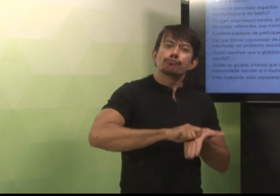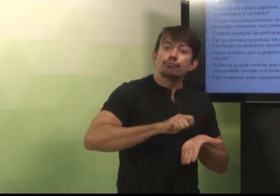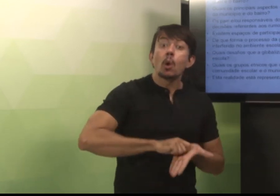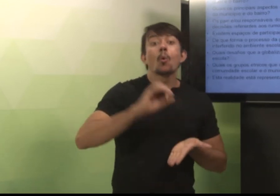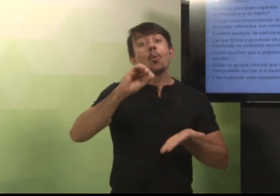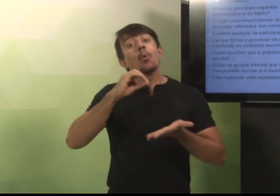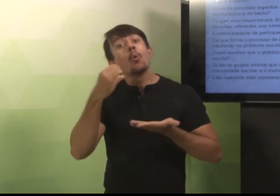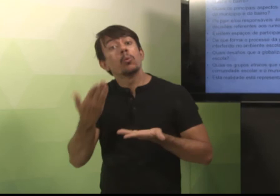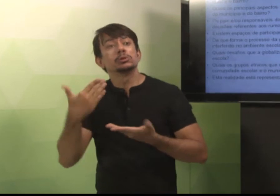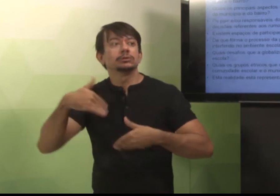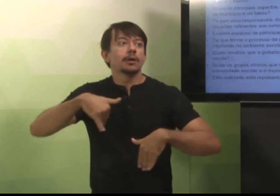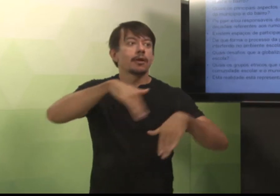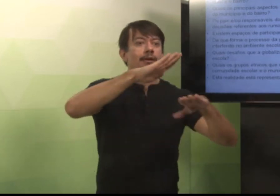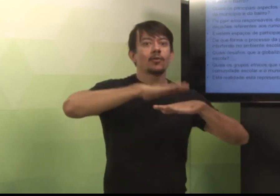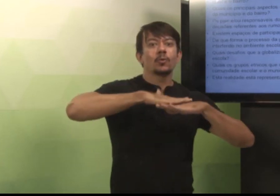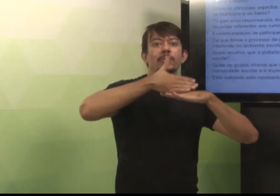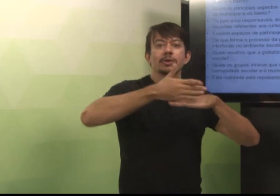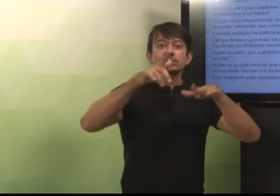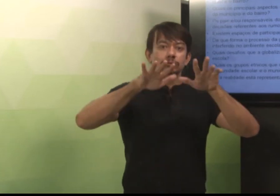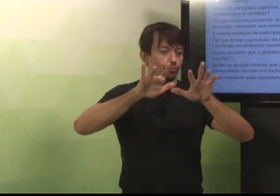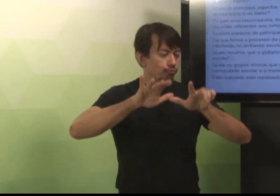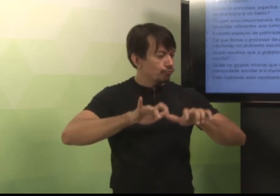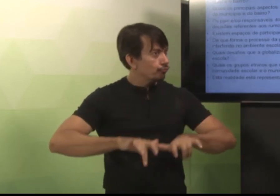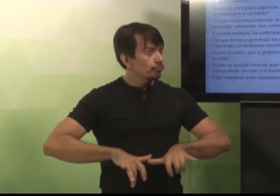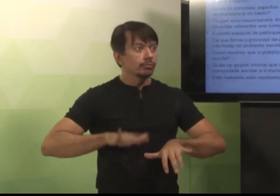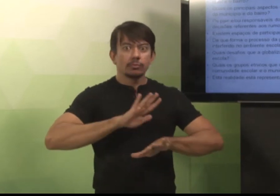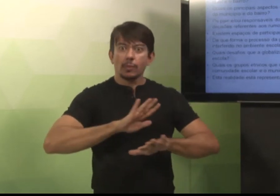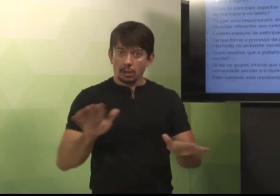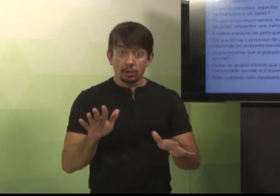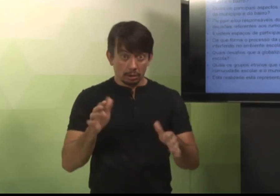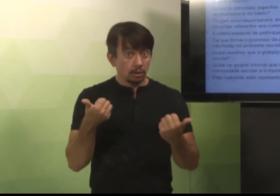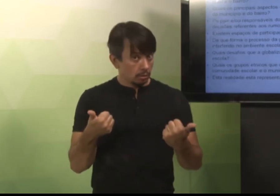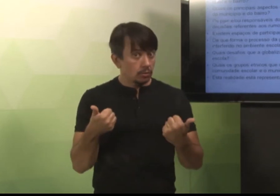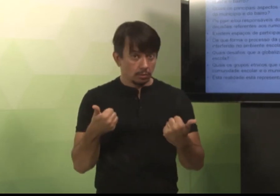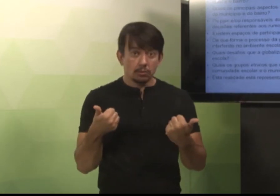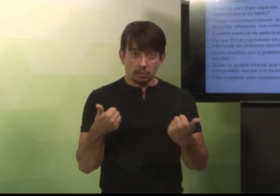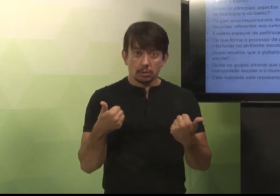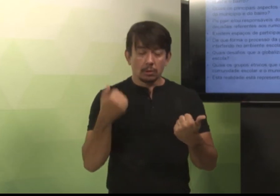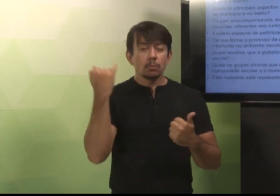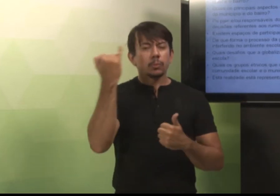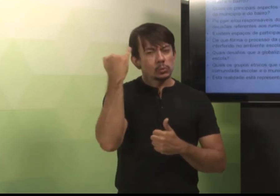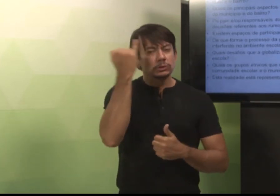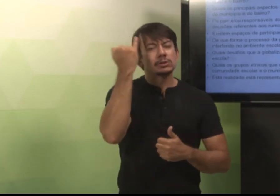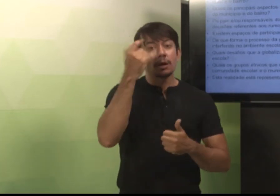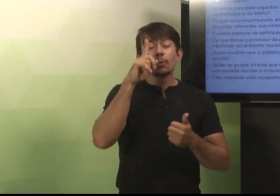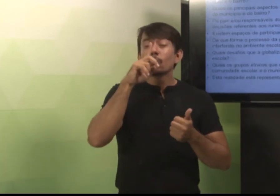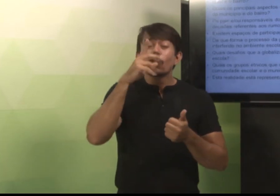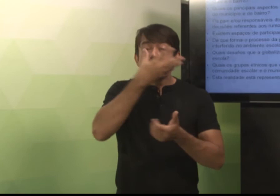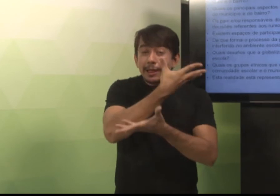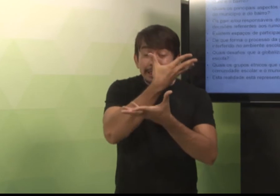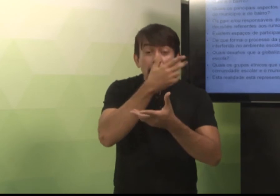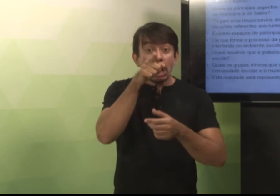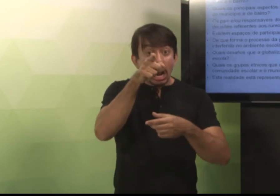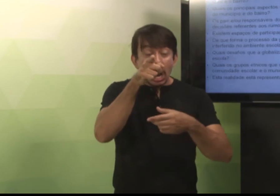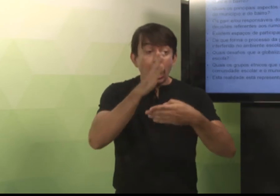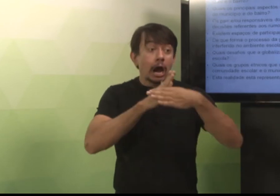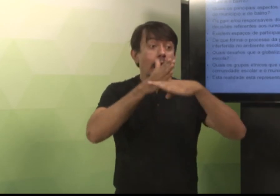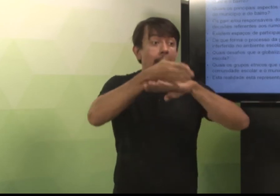Ou, se quiser, pode levar o seu notebook, ok? Isso é muito importante. Por quê? Se você for à